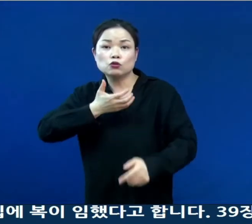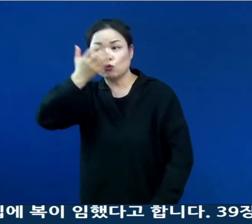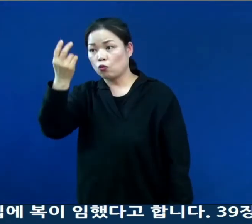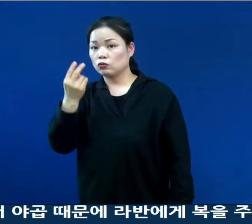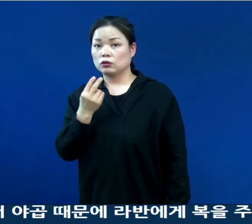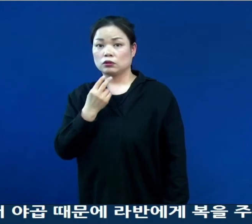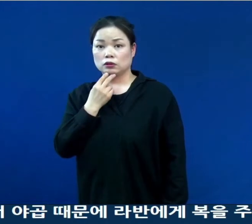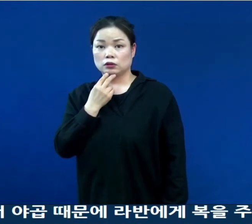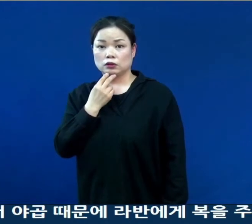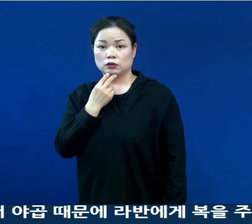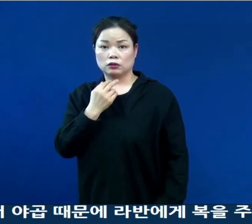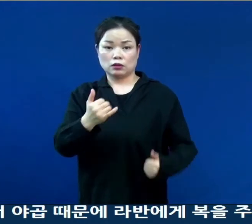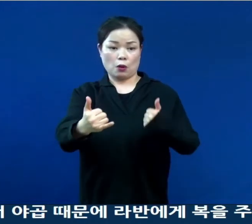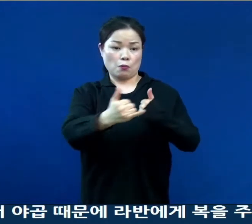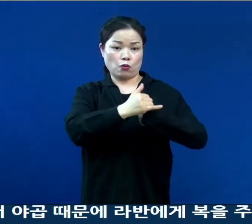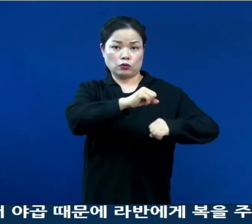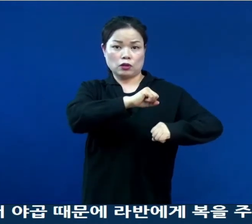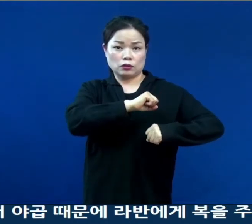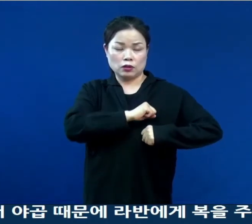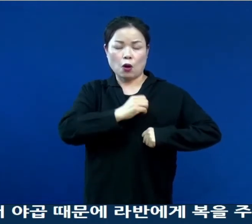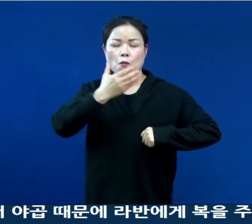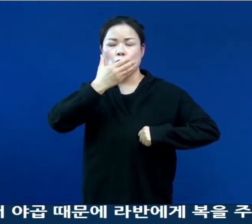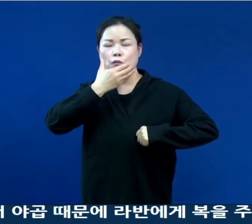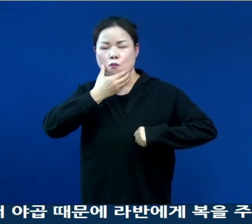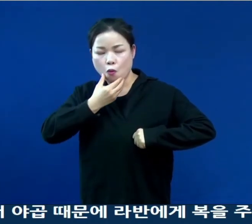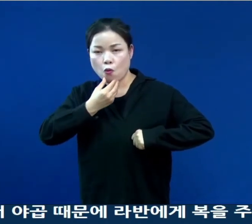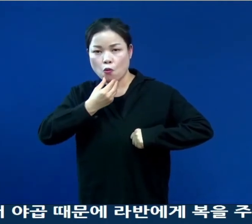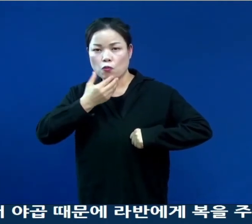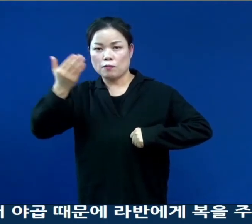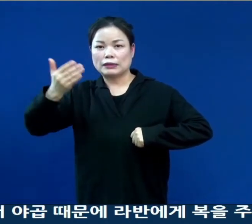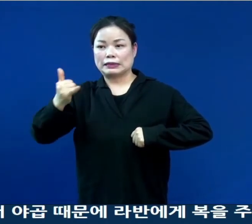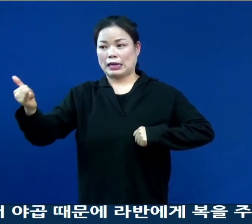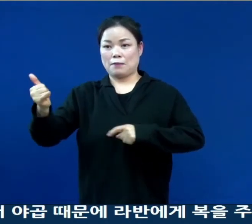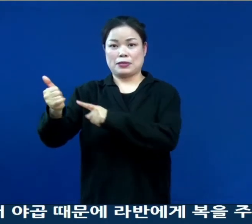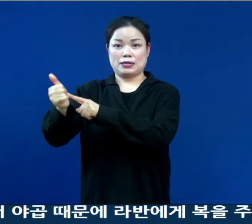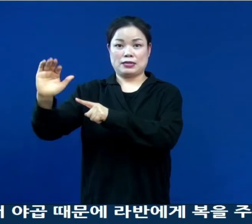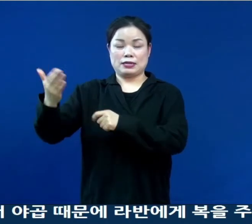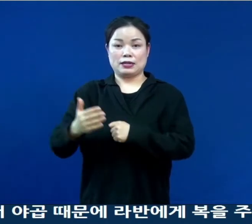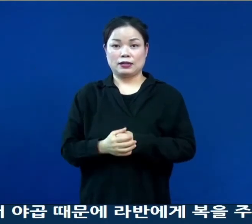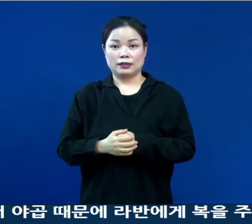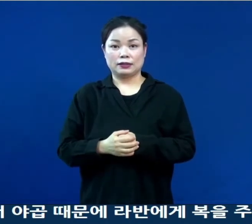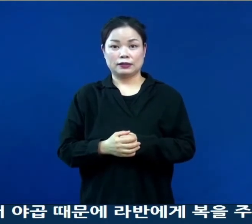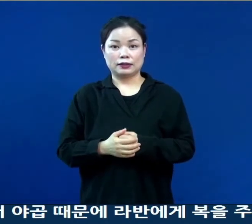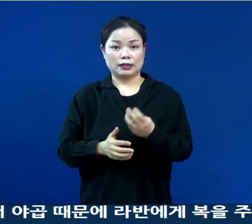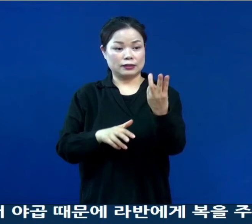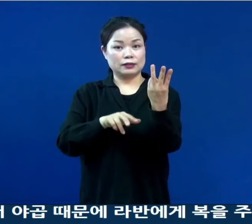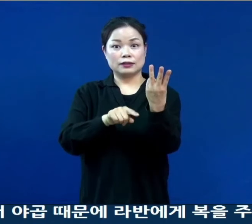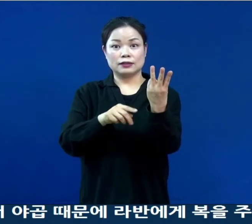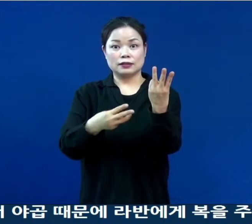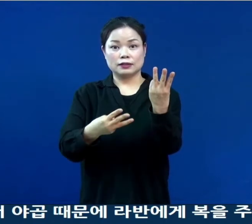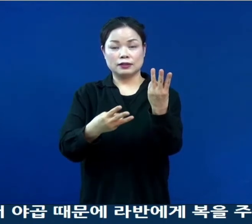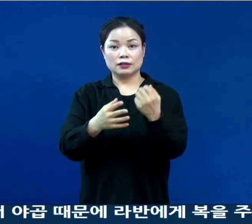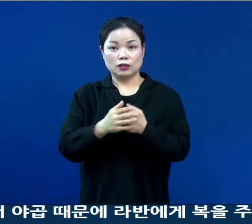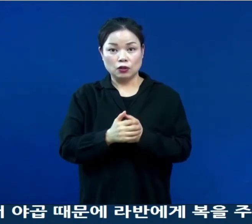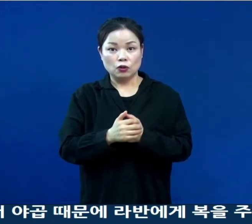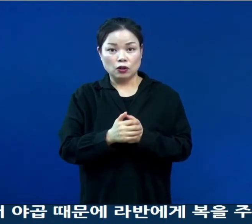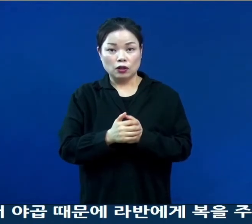요셉은 보디발 집으로 굴러온 복덩어리가 되는 것입니다. 특히 3절에 나오는